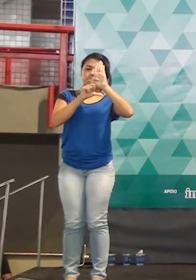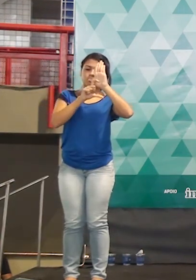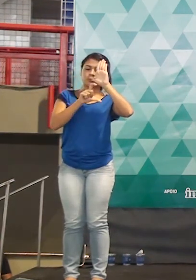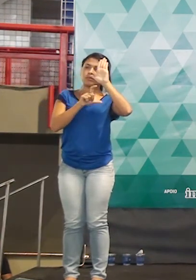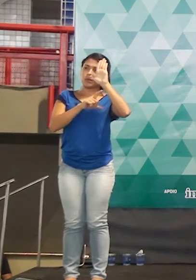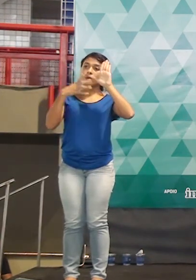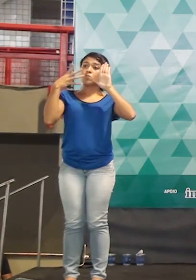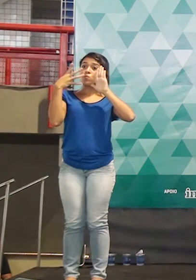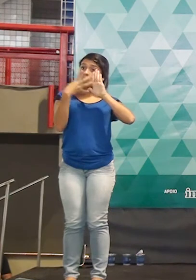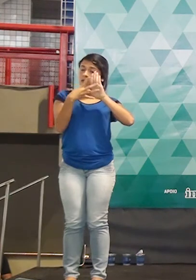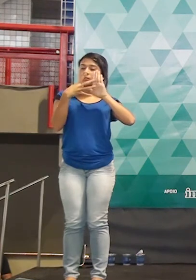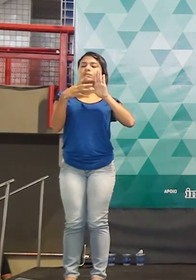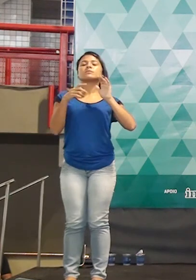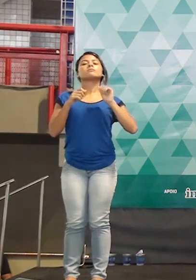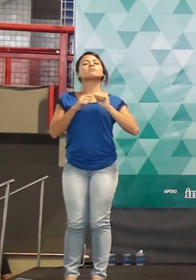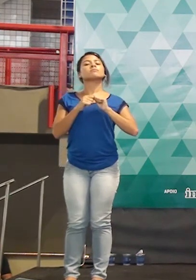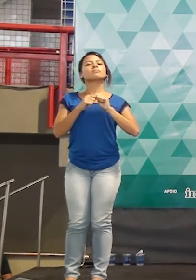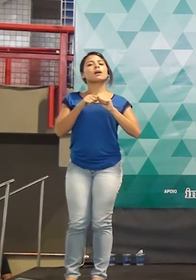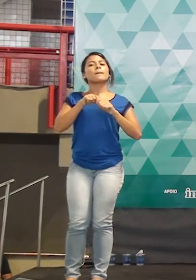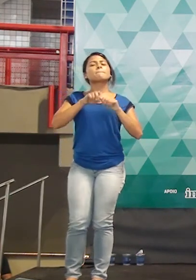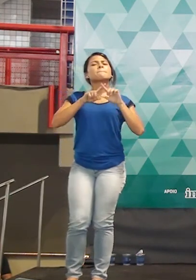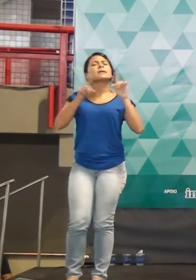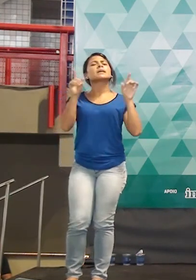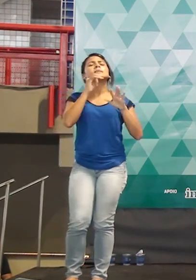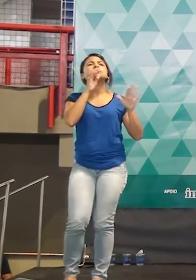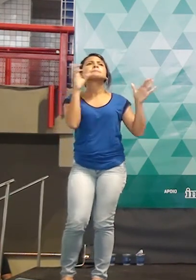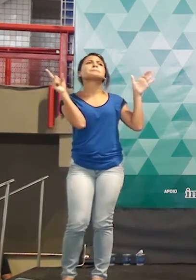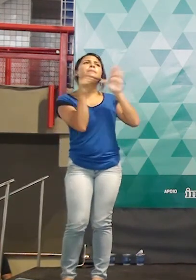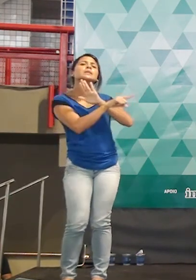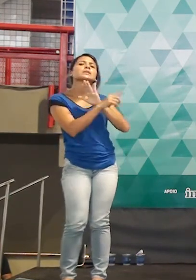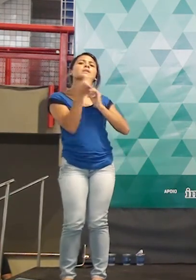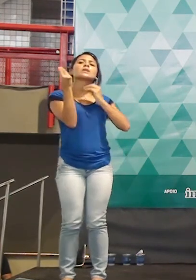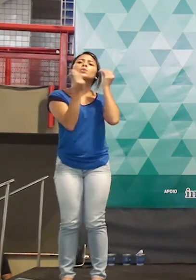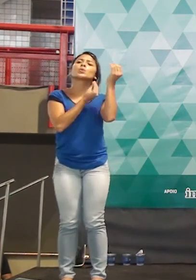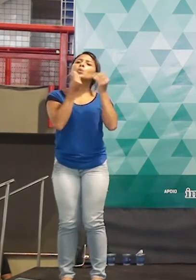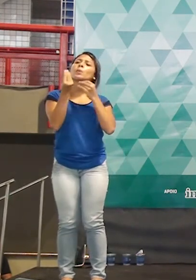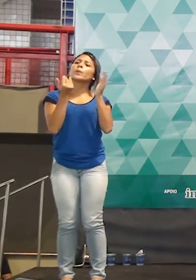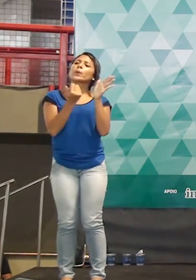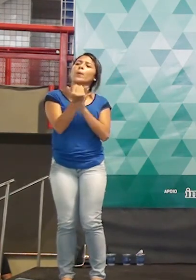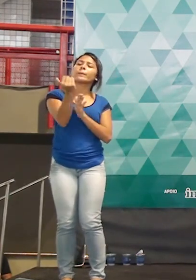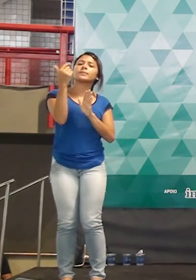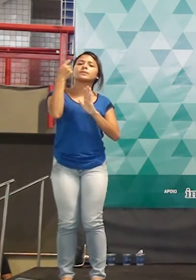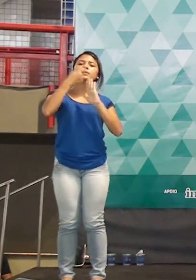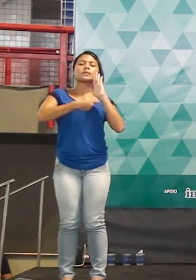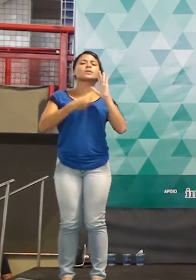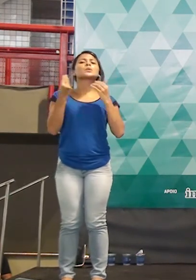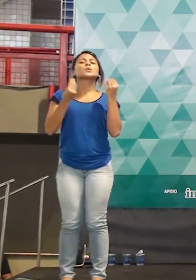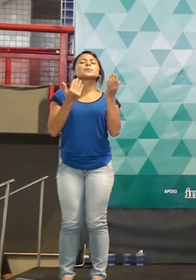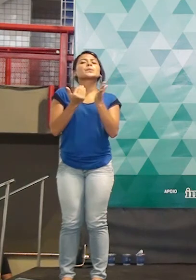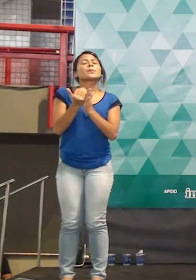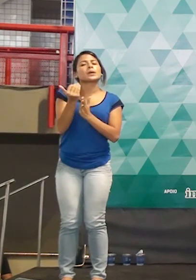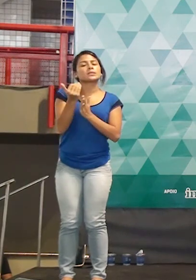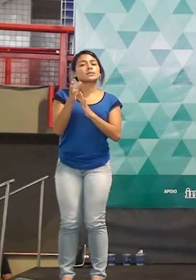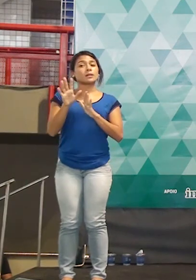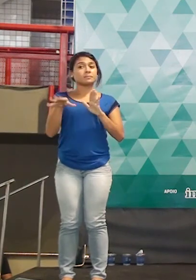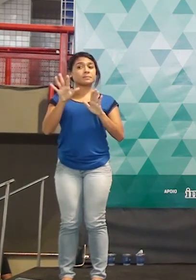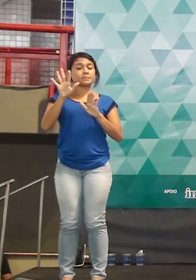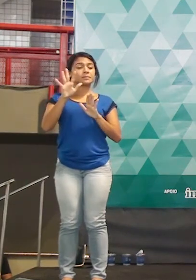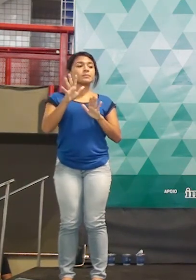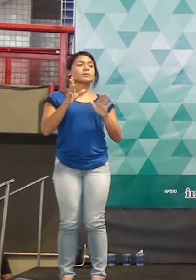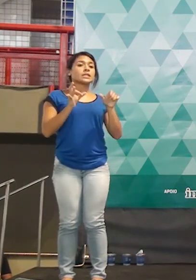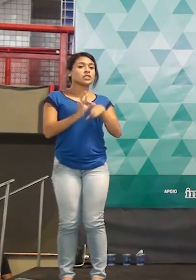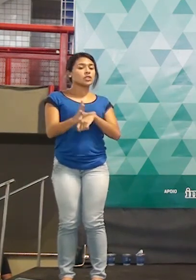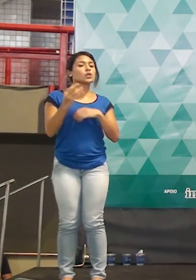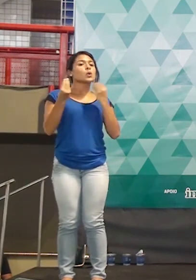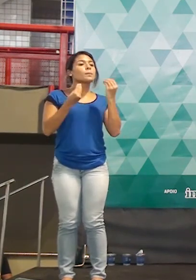e a conclusão. Professora, como é que eu inicio a redação do Enem? Bem, a redação do Enem,